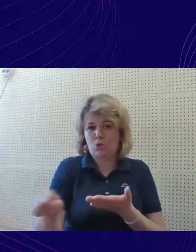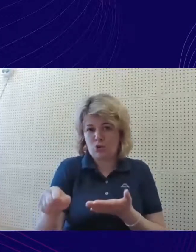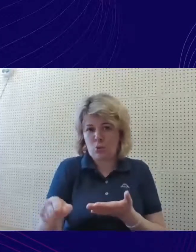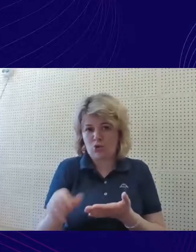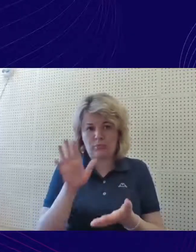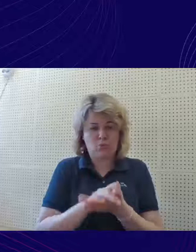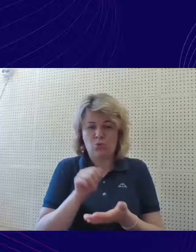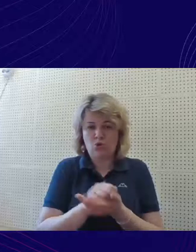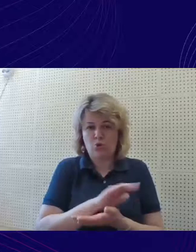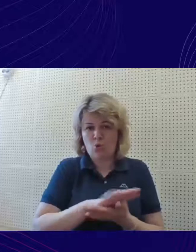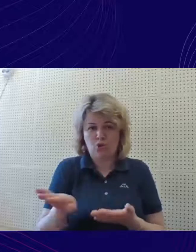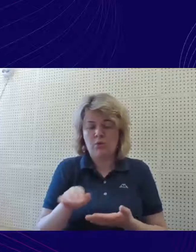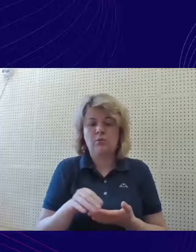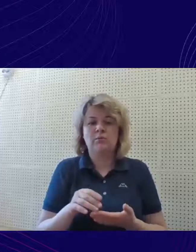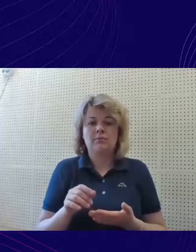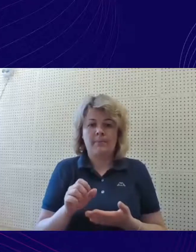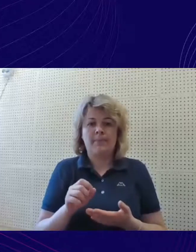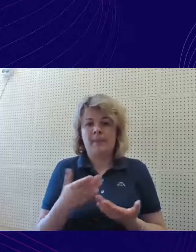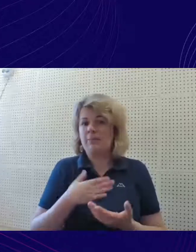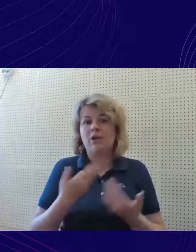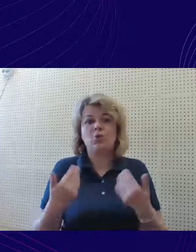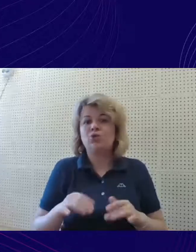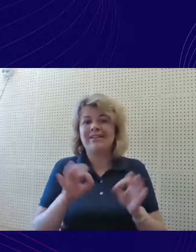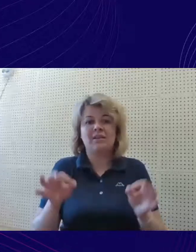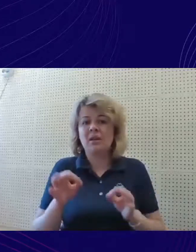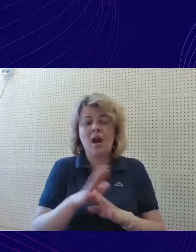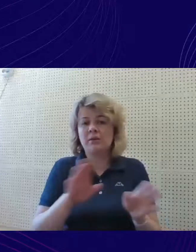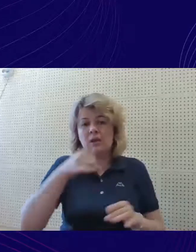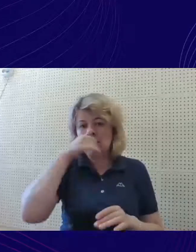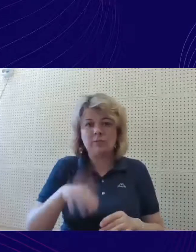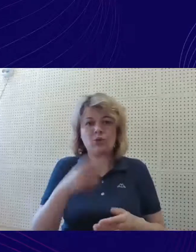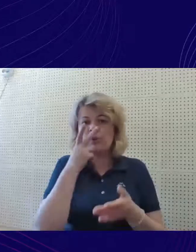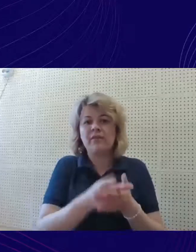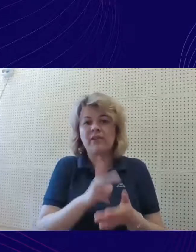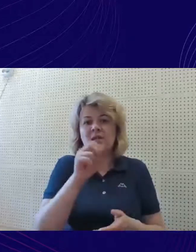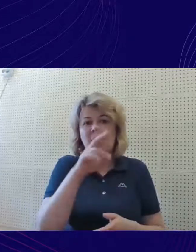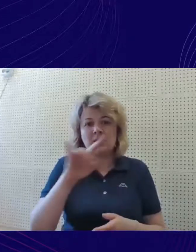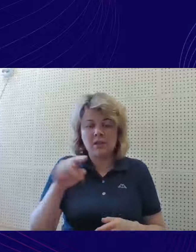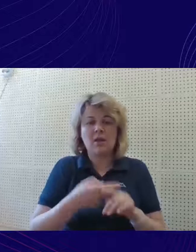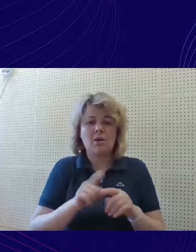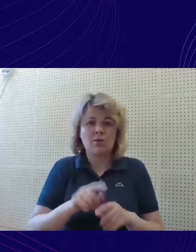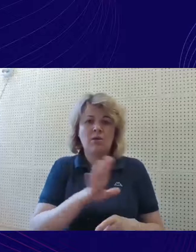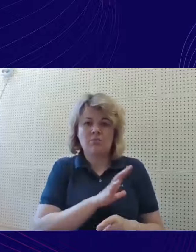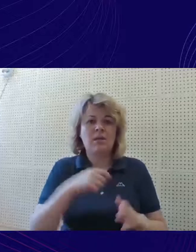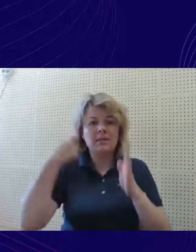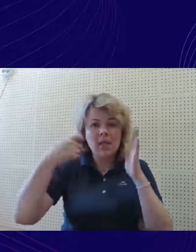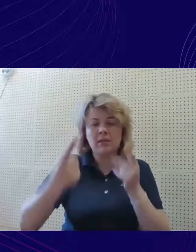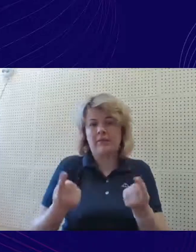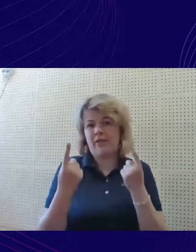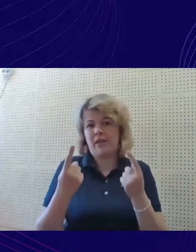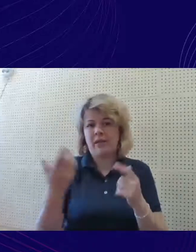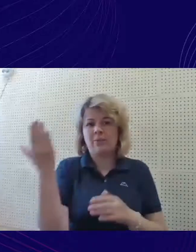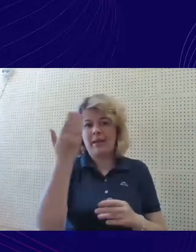мы уже никогда с вами не сможем увидеть кадры, которые были сняты великим